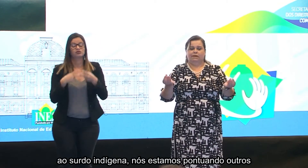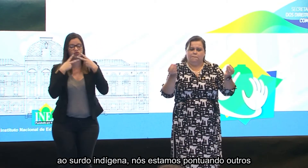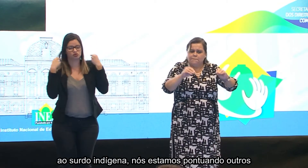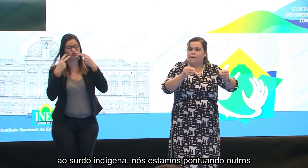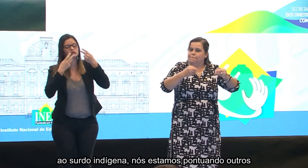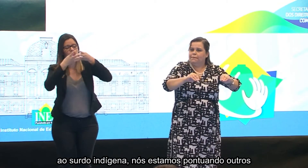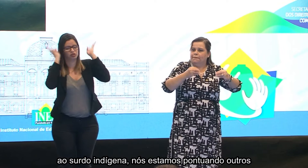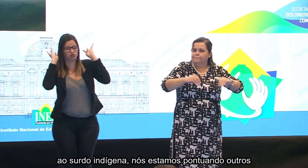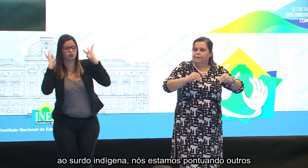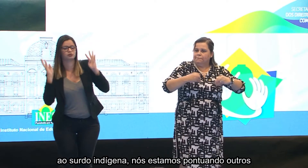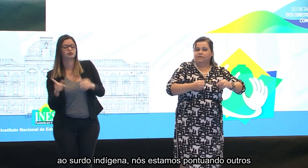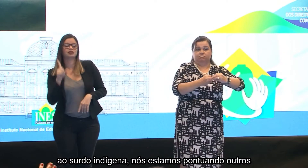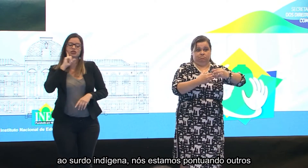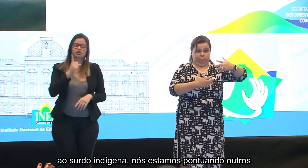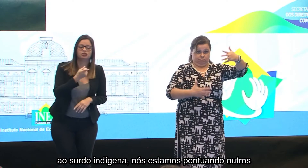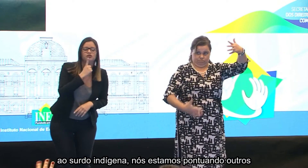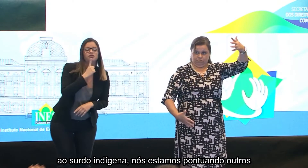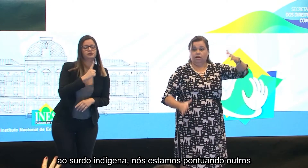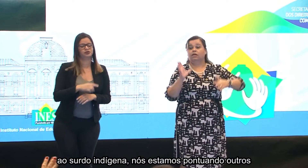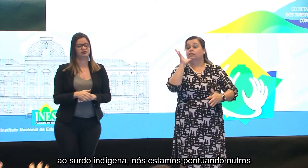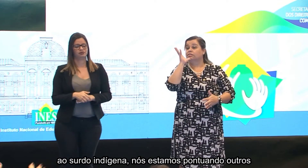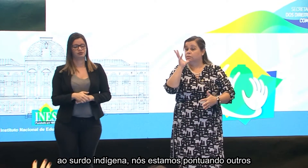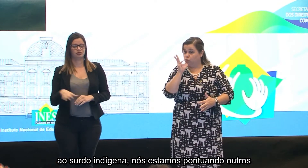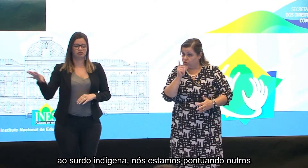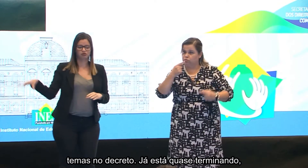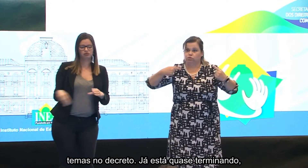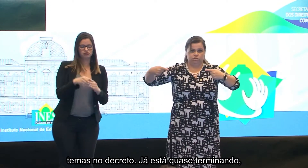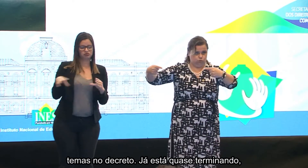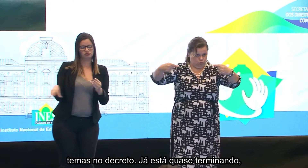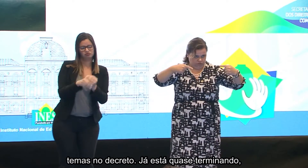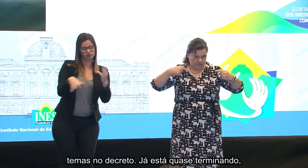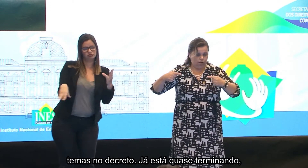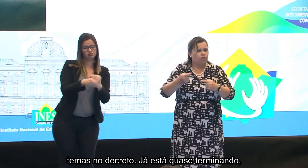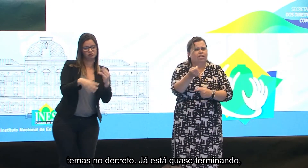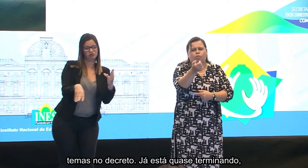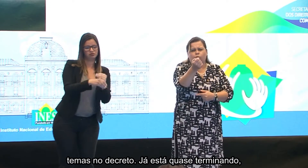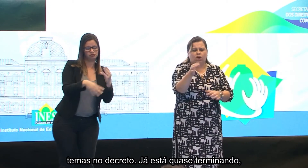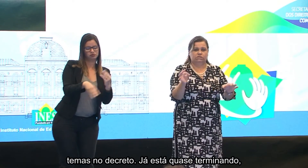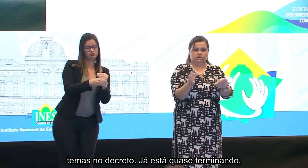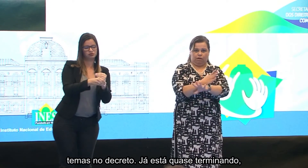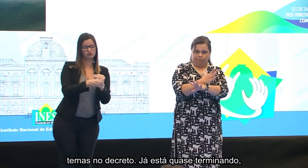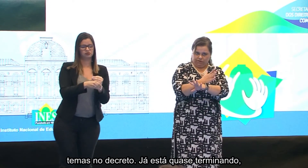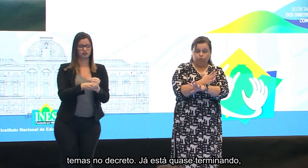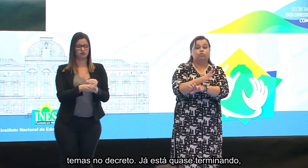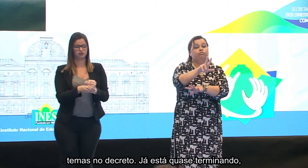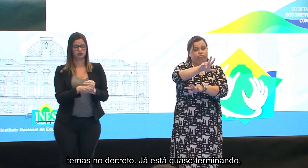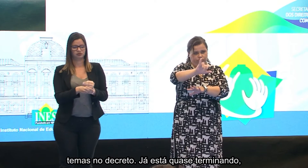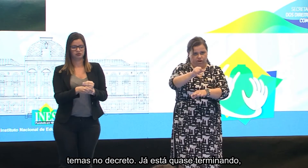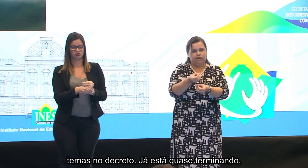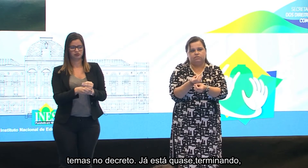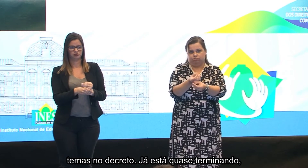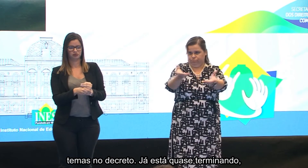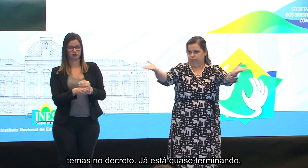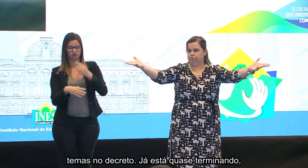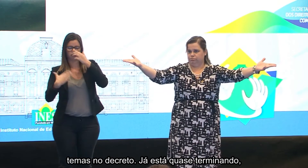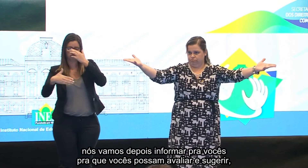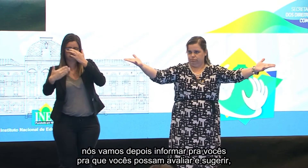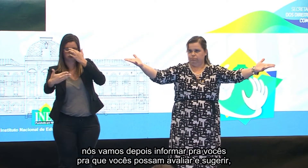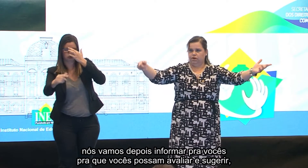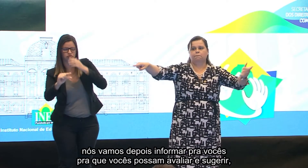indígena. Então, nós estamos pontuando outros temas no decreto. Já está quase terminando. E nós vamos